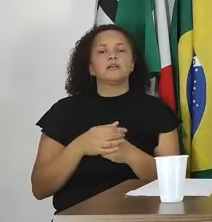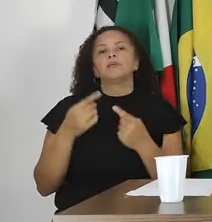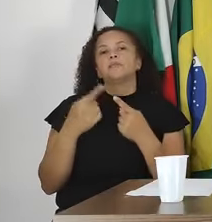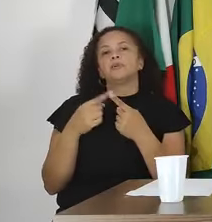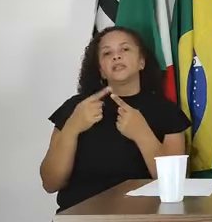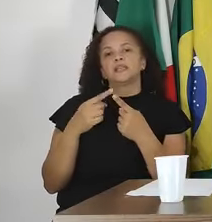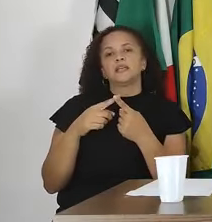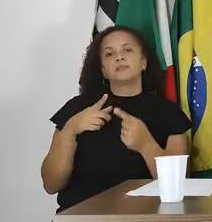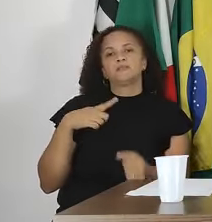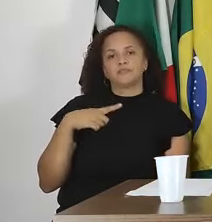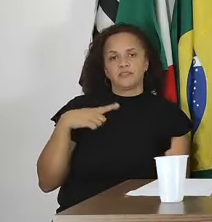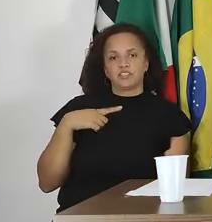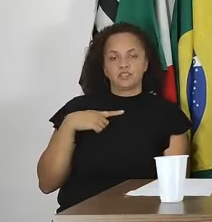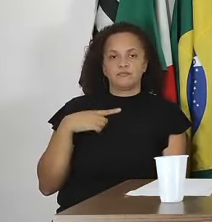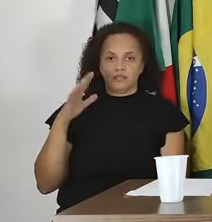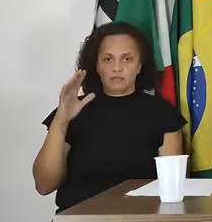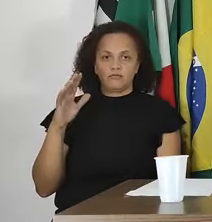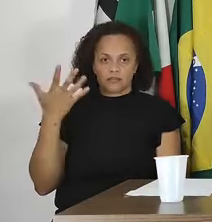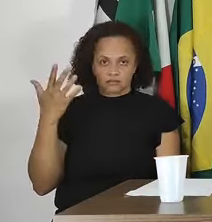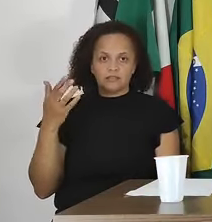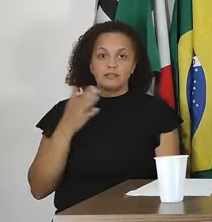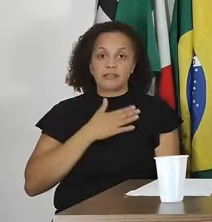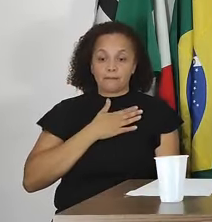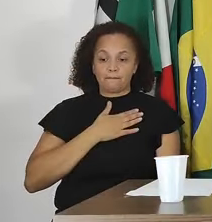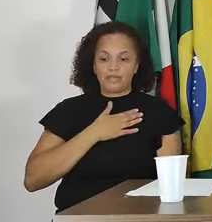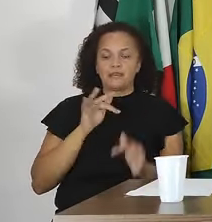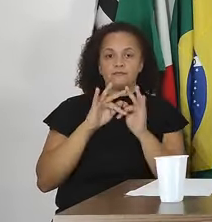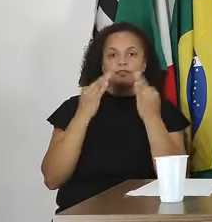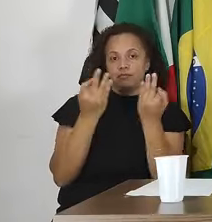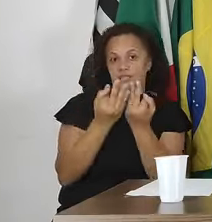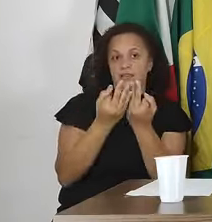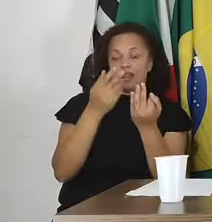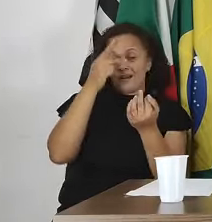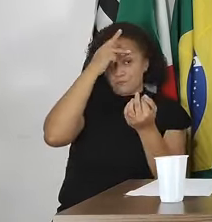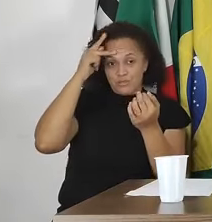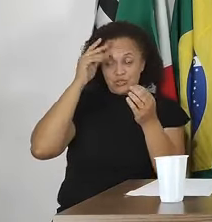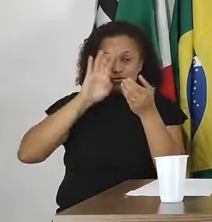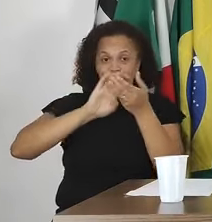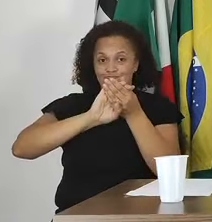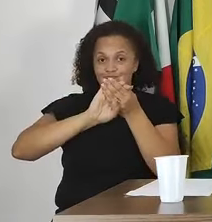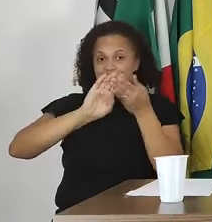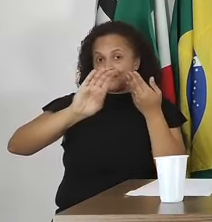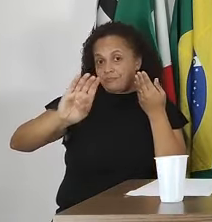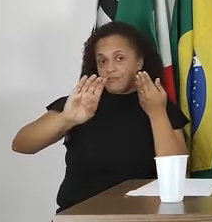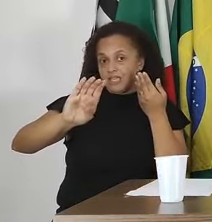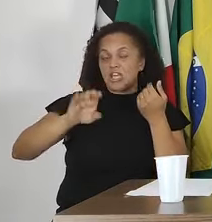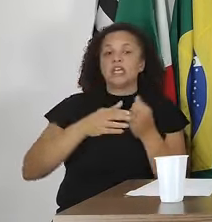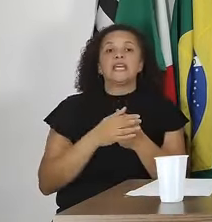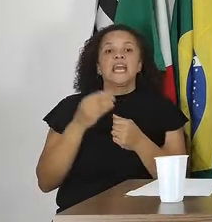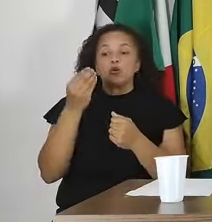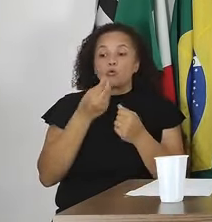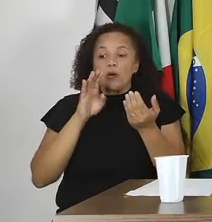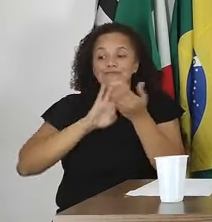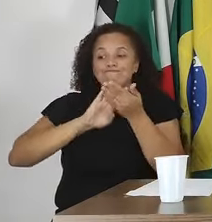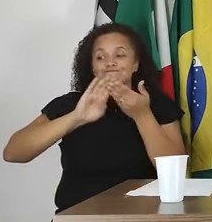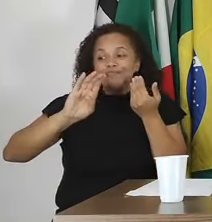a pessoa ela se separou e ela servia dentro da igreja, servia como tesoureiro dentro da igreja,